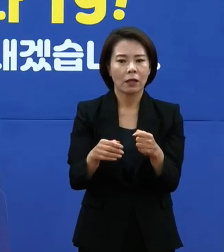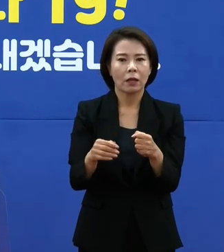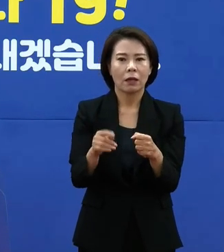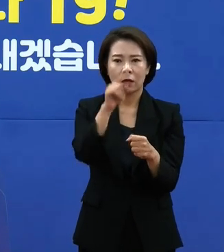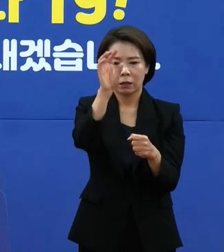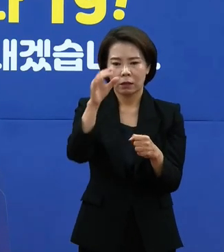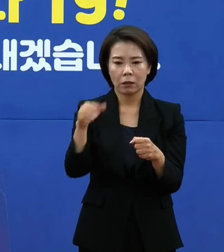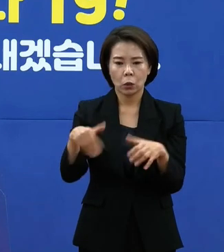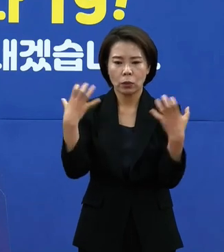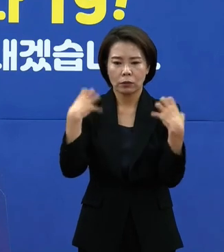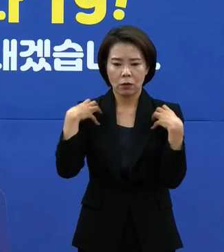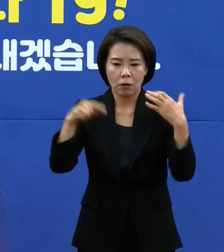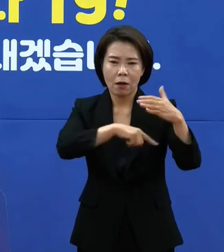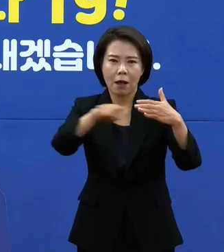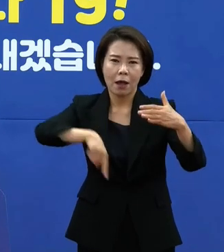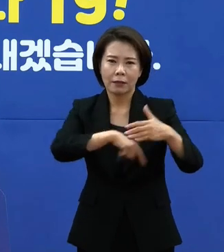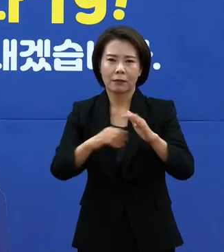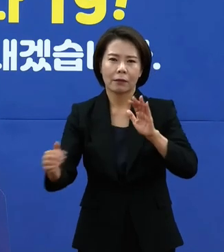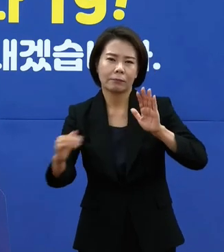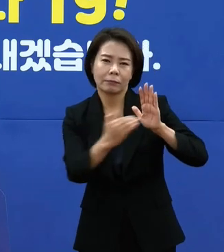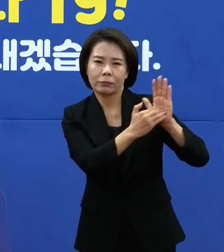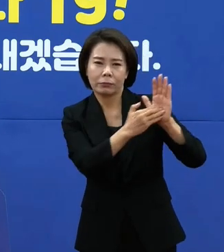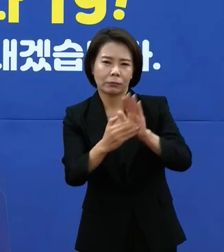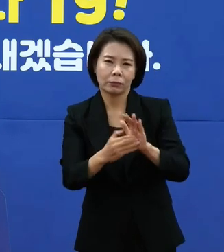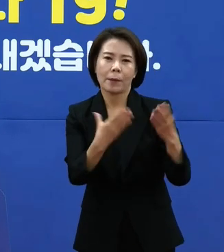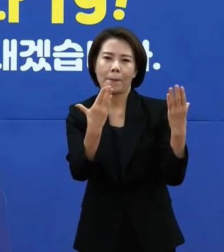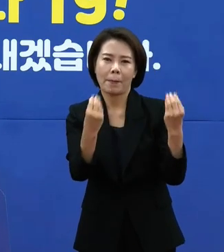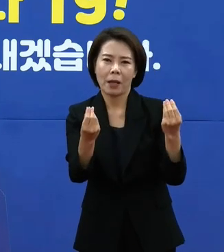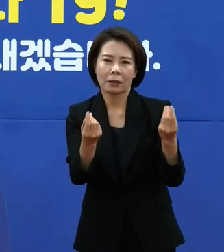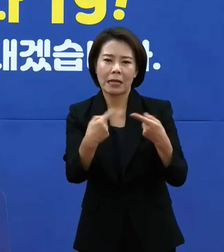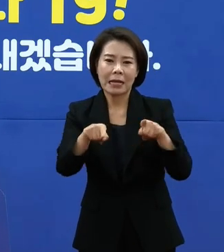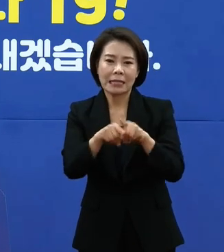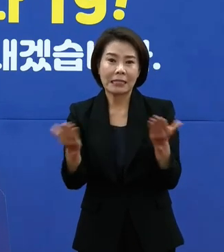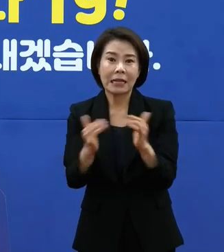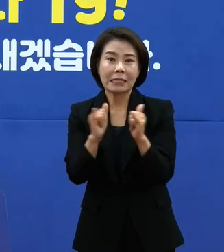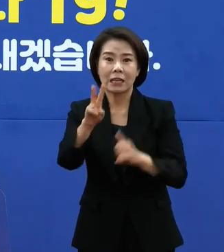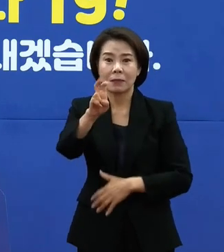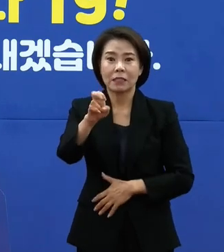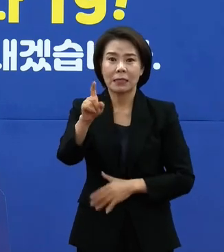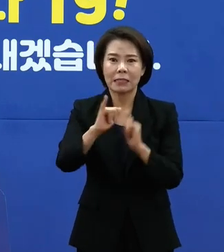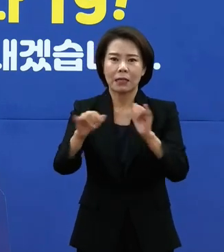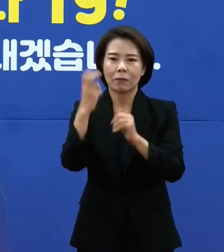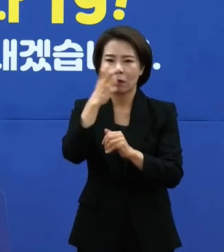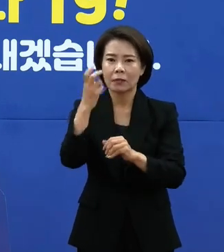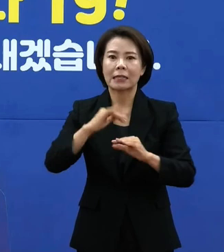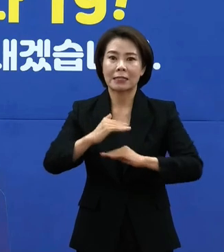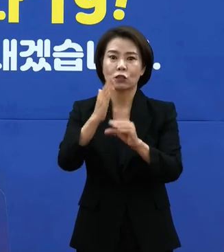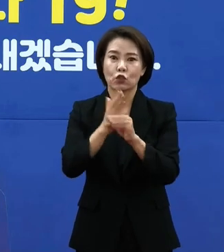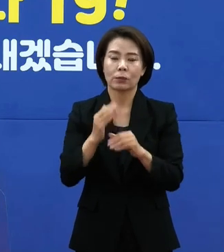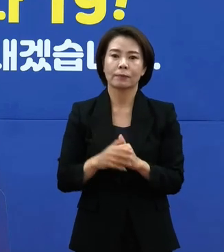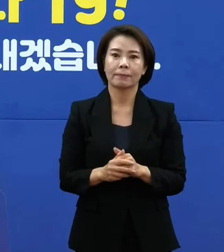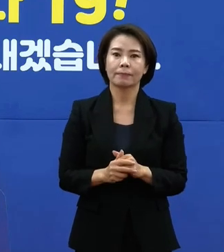방역 소독이 완료됐고 확진 공직자와 같은 부서 직원 21명에 대한 검사가 진행 중입니다.